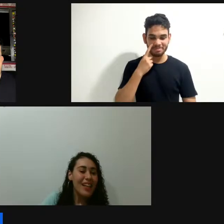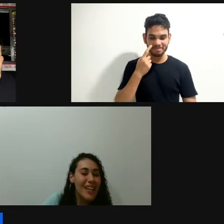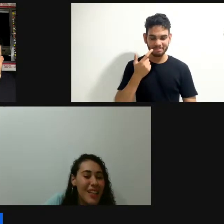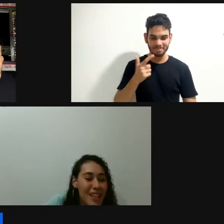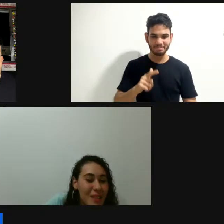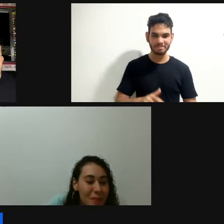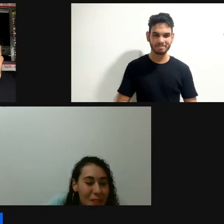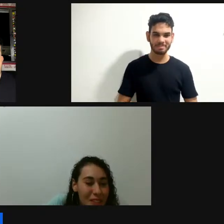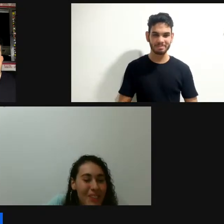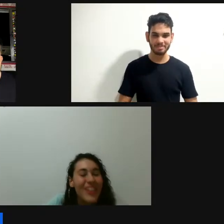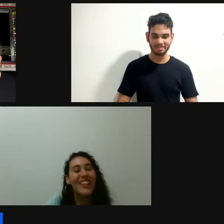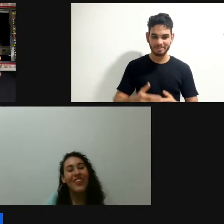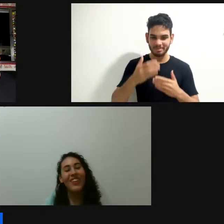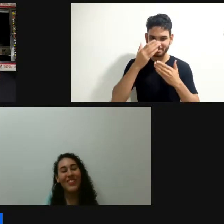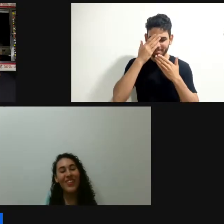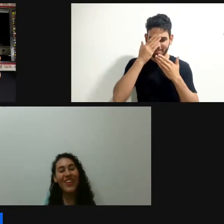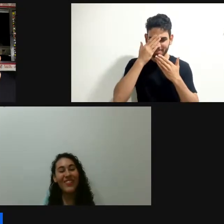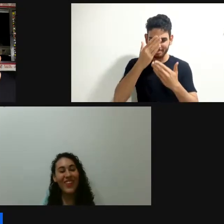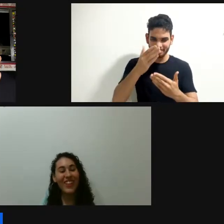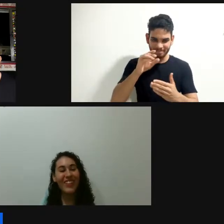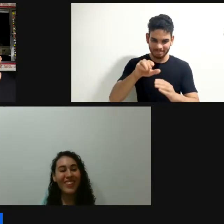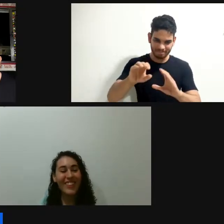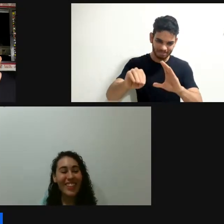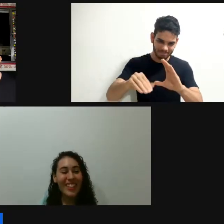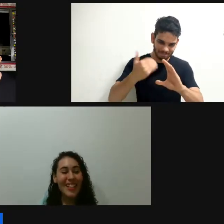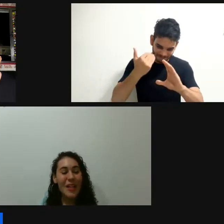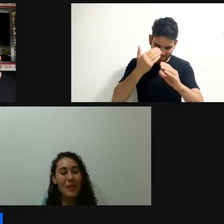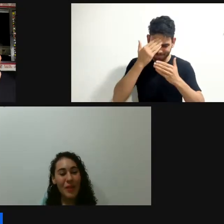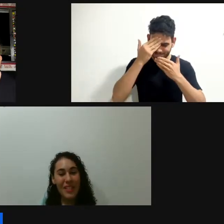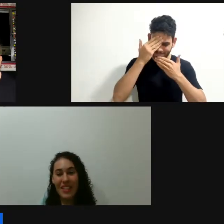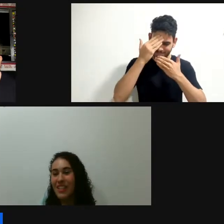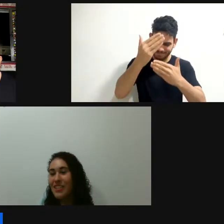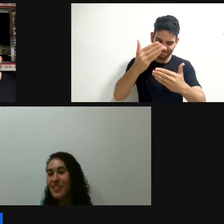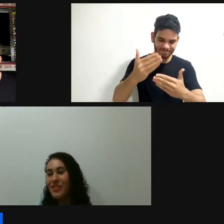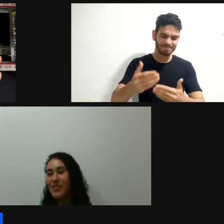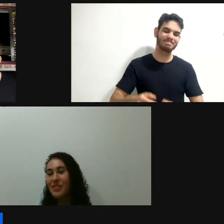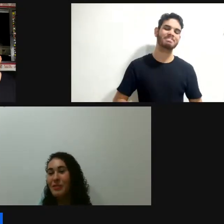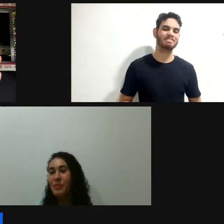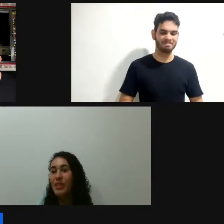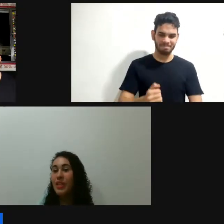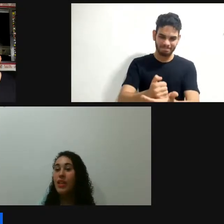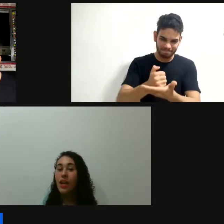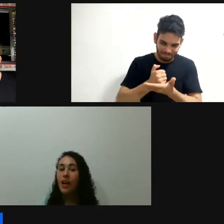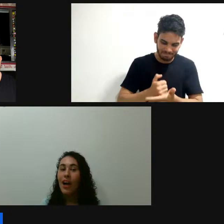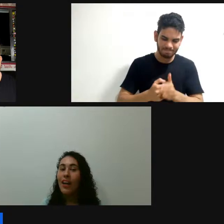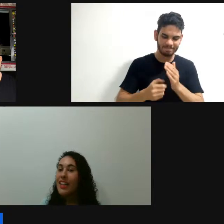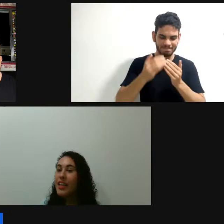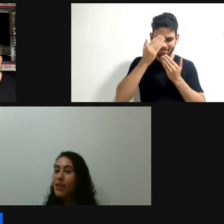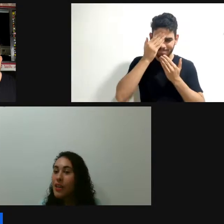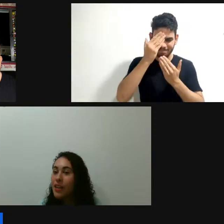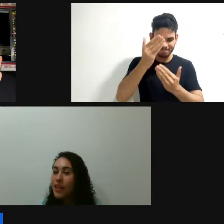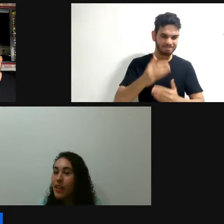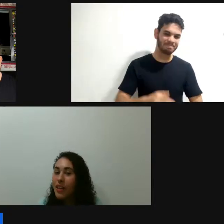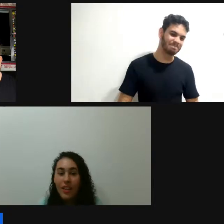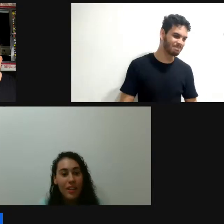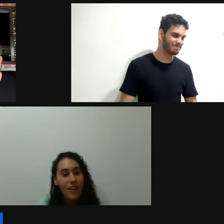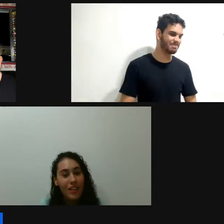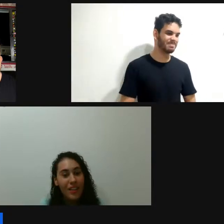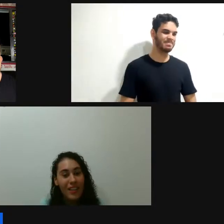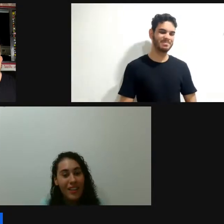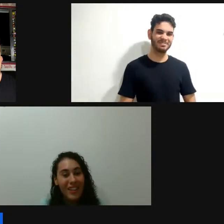Obrigada, impostor anônimo, pelo incentivo. Deve ser um